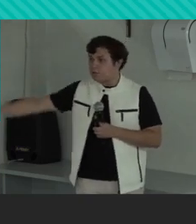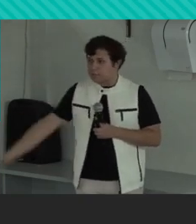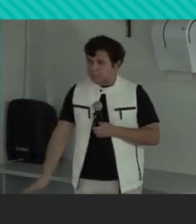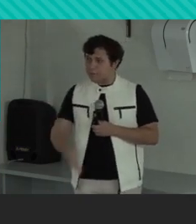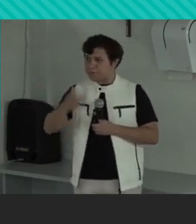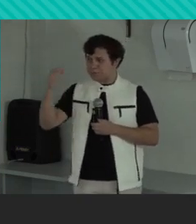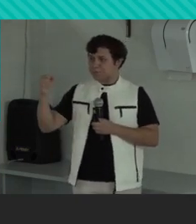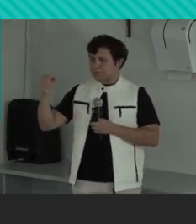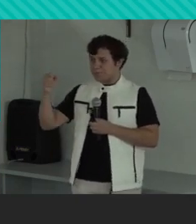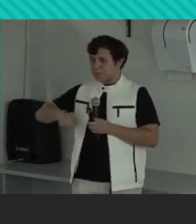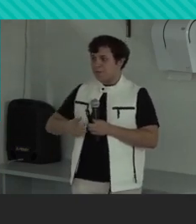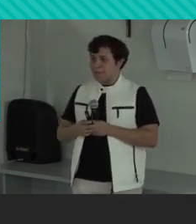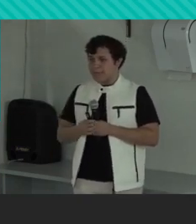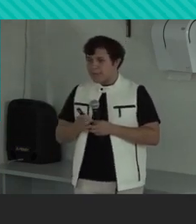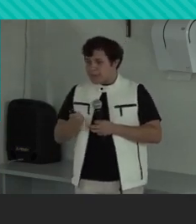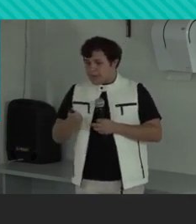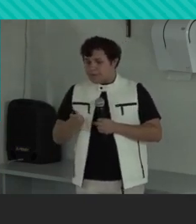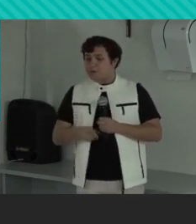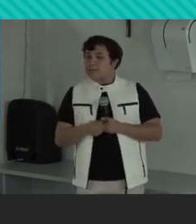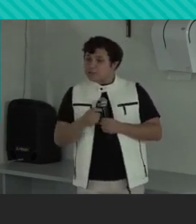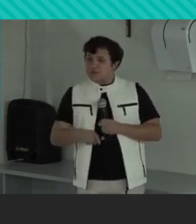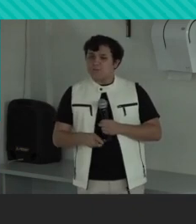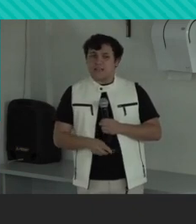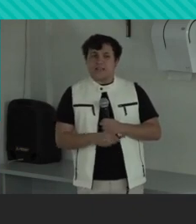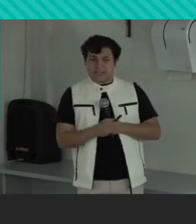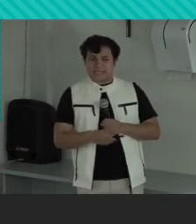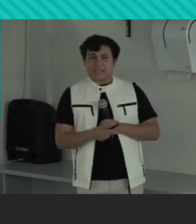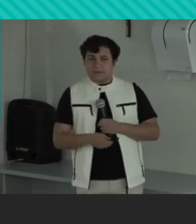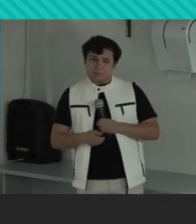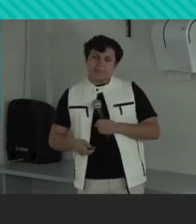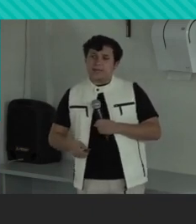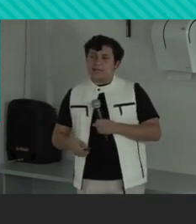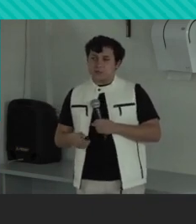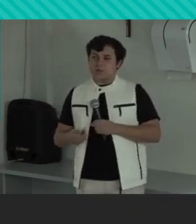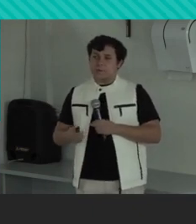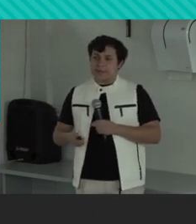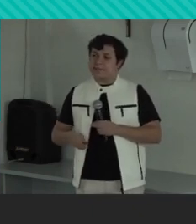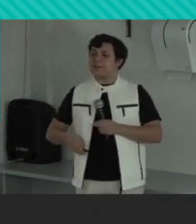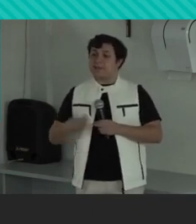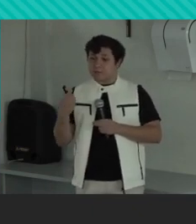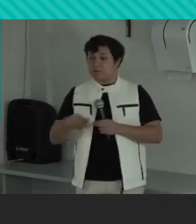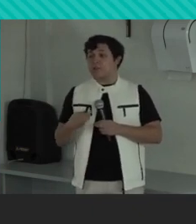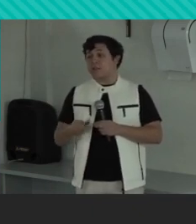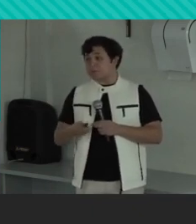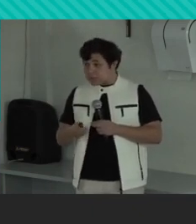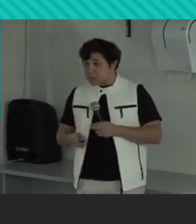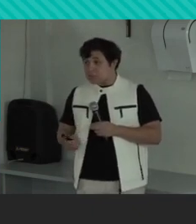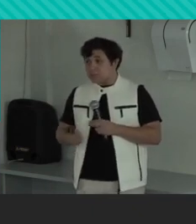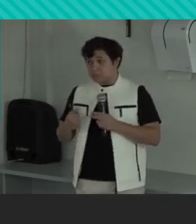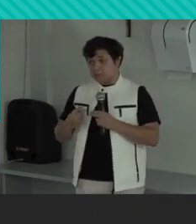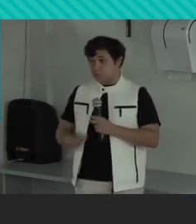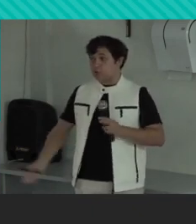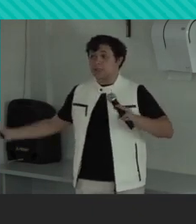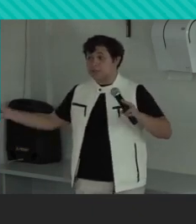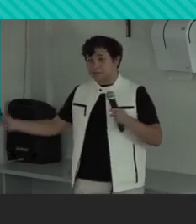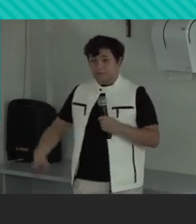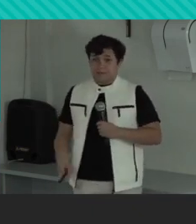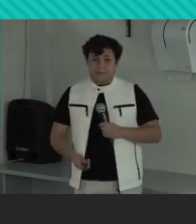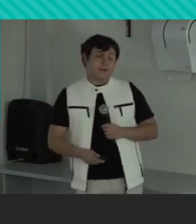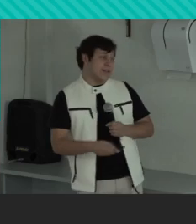México. ¿Okay? Y por esto la riqueza lingüística de nuestro país en la cuestión de lengua de señas es mucha. ¿Okay? Es